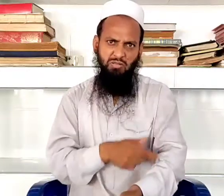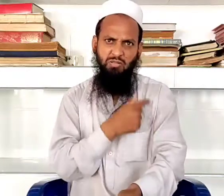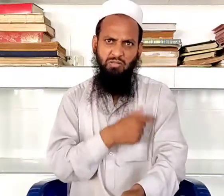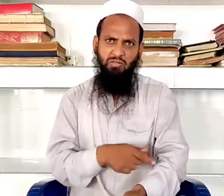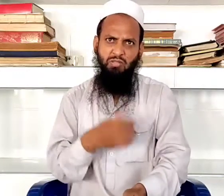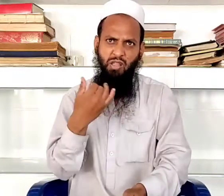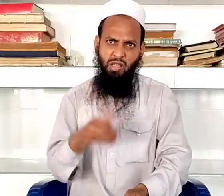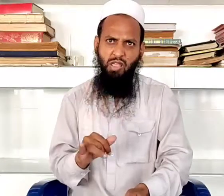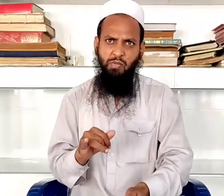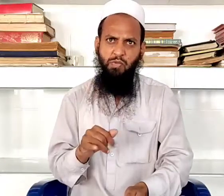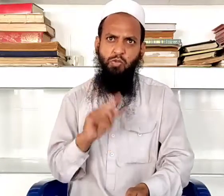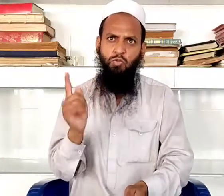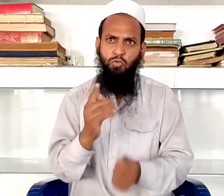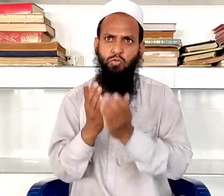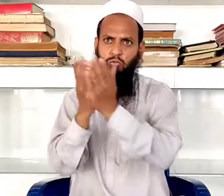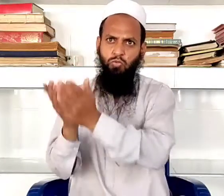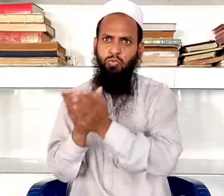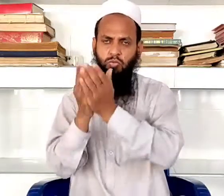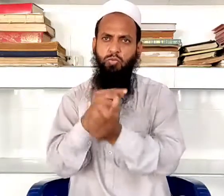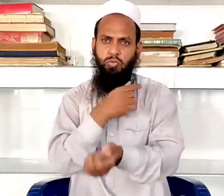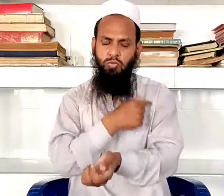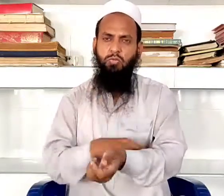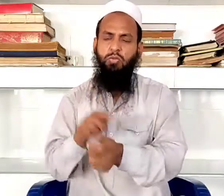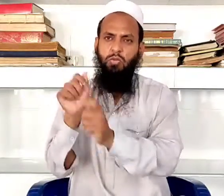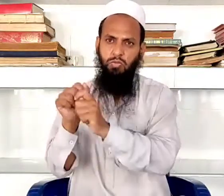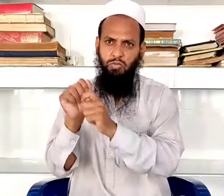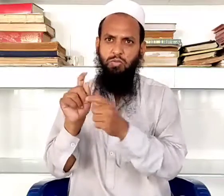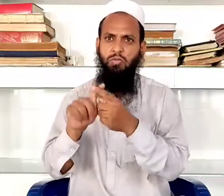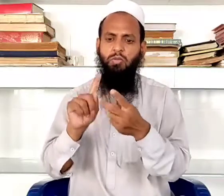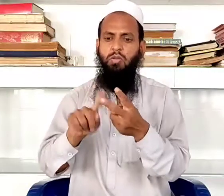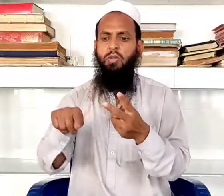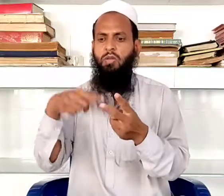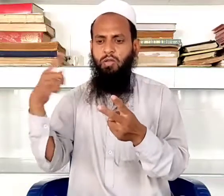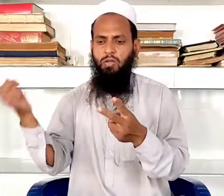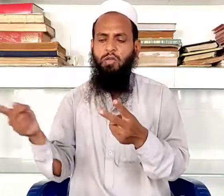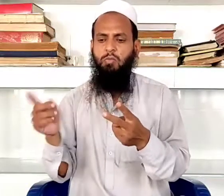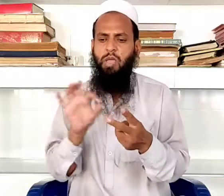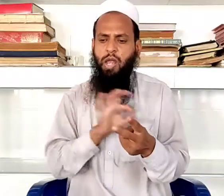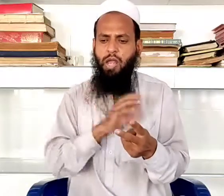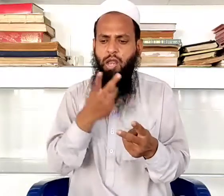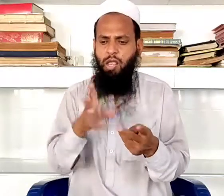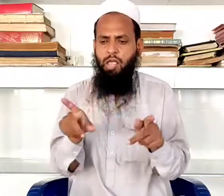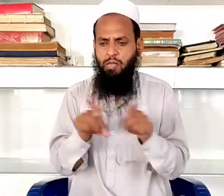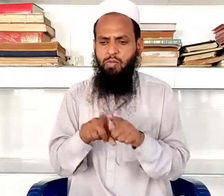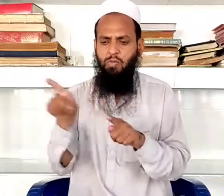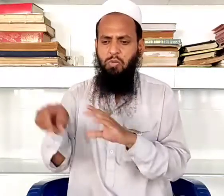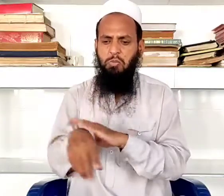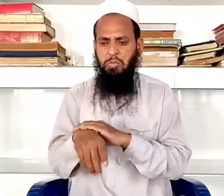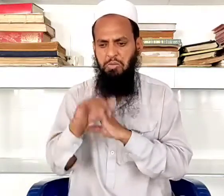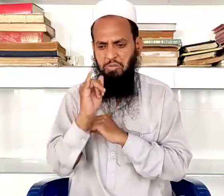ਇਹਨਾਂ ਨੂੰ ਸਿਹਤ ਤੰਦਰੁਸਤੀ ਦਾ ਫਰਮਾਇਆ ਭਾਈ ਇਮਾਨ ਸਾਹਿਬ ਨੇ ਅੱਲਾਹ ਪਾਕ ਇਹਨਾਂ ਨੂੰ ਸਿਹਤ ਤੰਦਰੁਸਤੀ ਦਾ ਫਰਮਾਇਆ ਇੱਕ ਭਾਈ ਮਹਿਮਾਨ ਸਾਹਿਬ ਬੈਠੇ